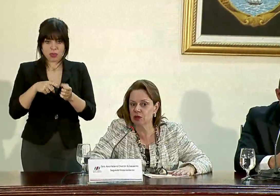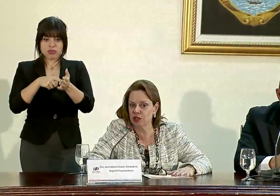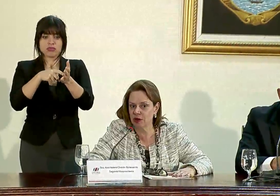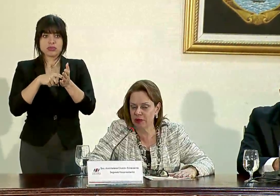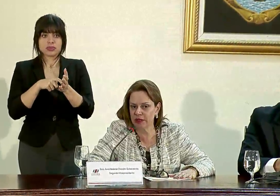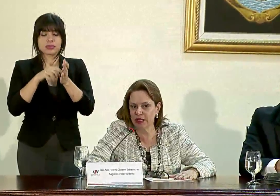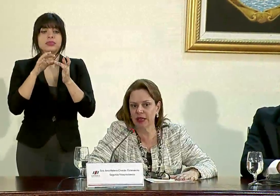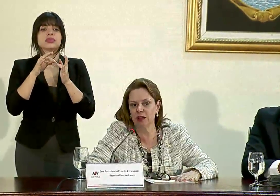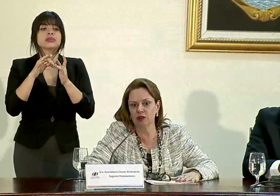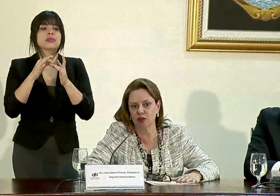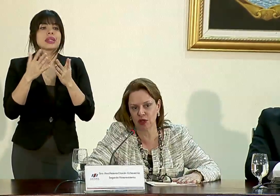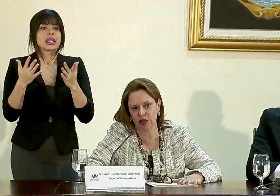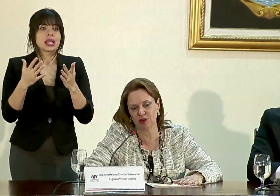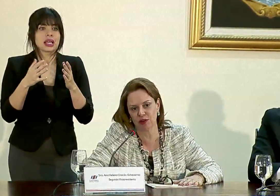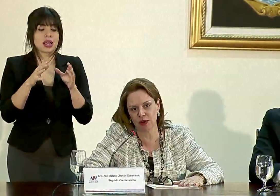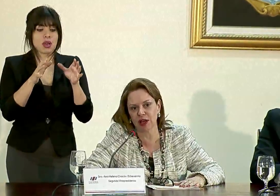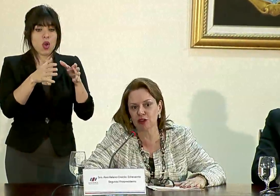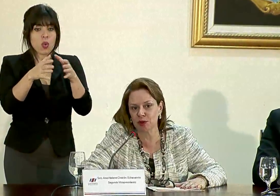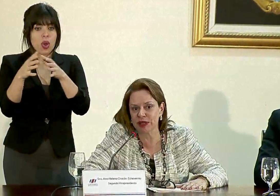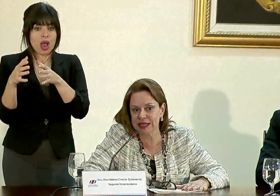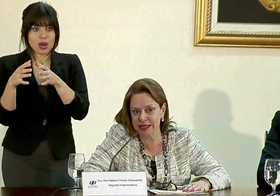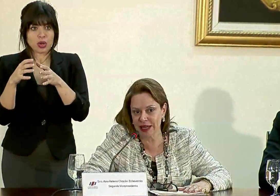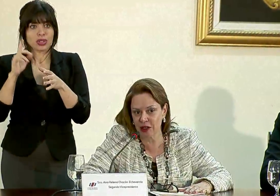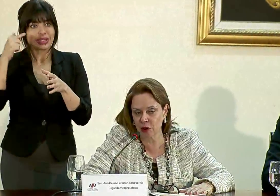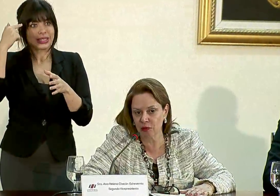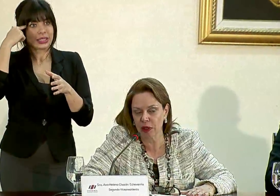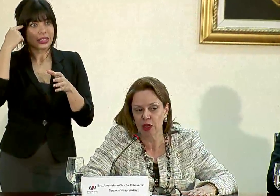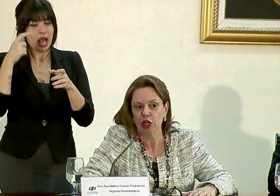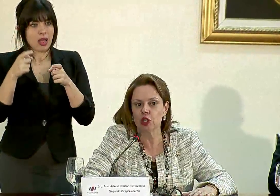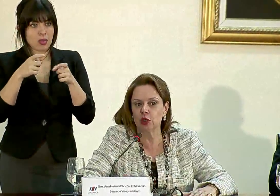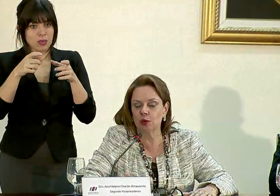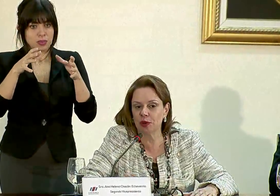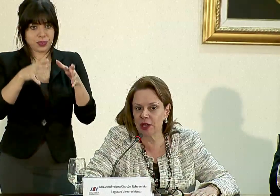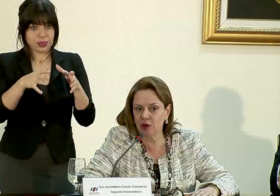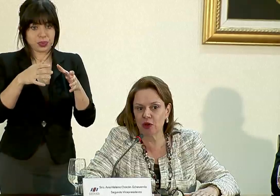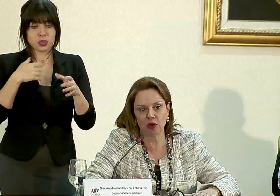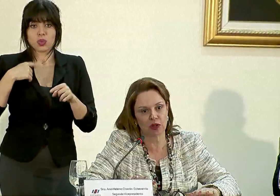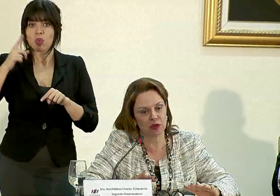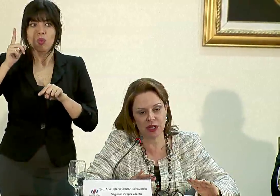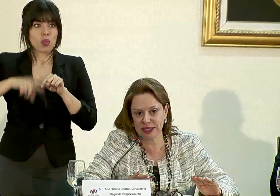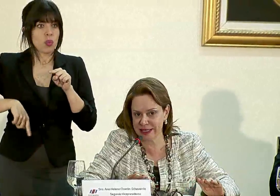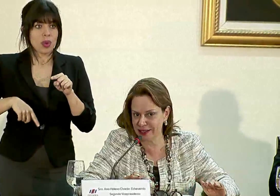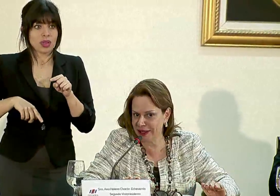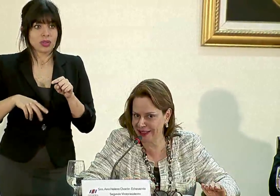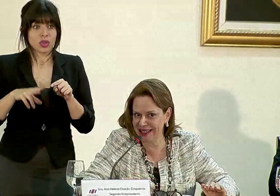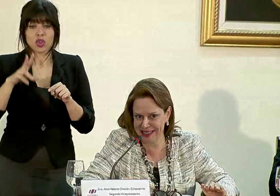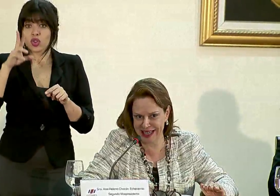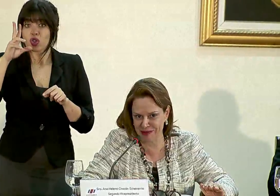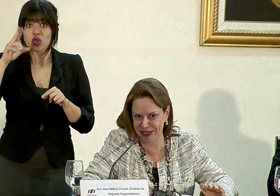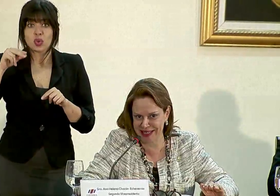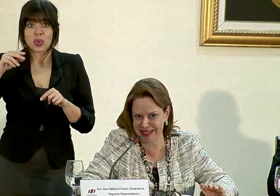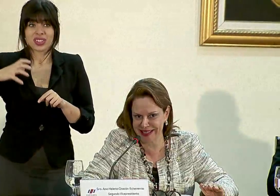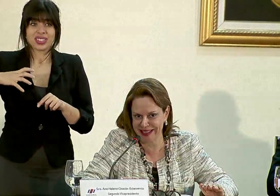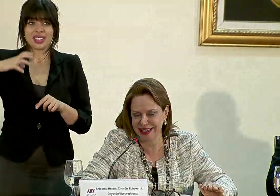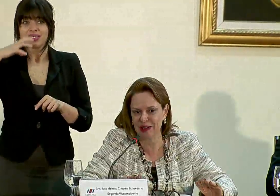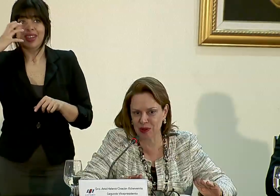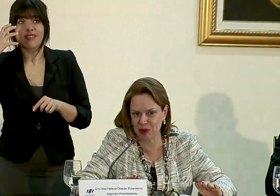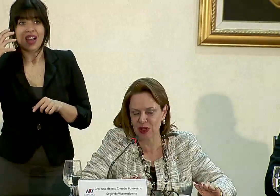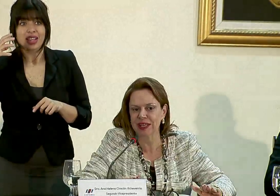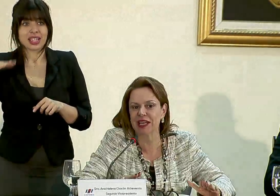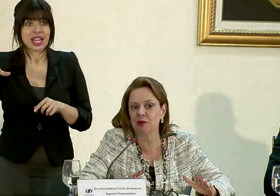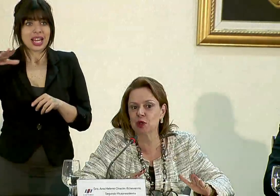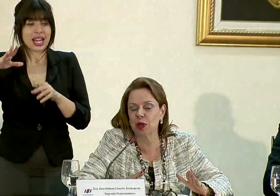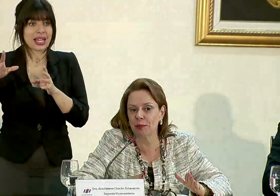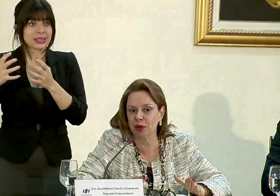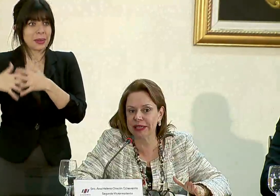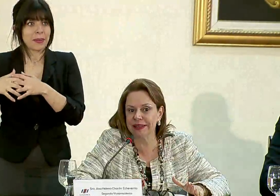exclusivamente en los órganos regulados por el Estado yo no puedo no es que se levanten las cámaras no